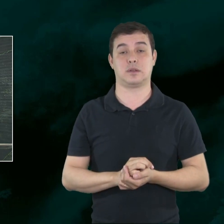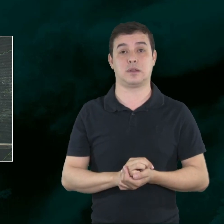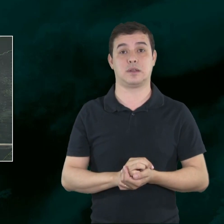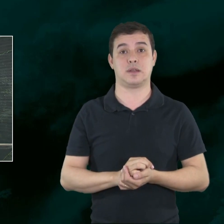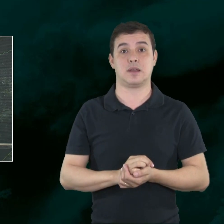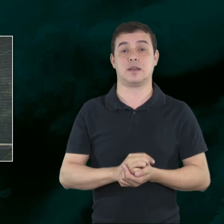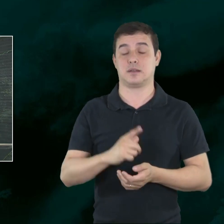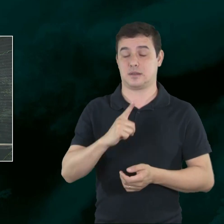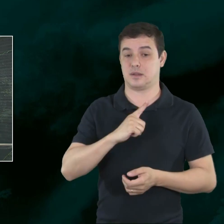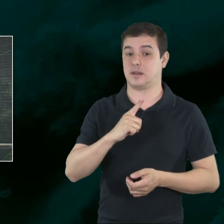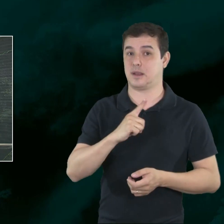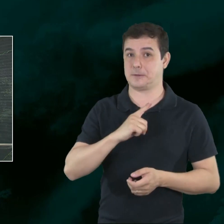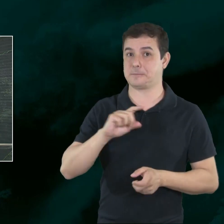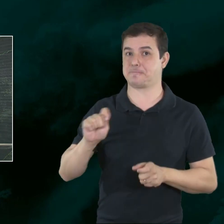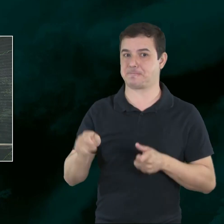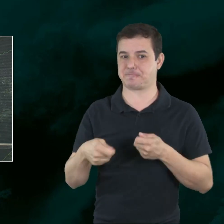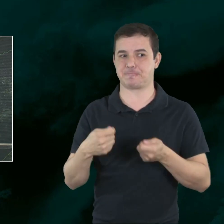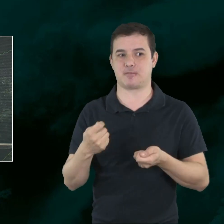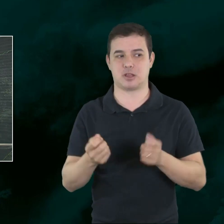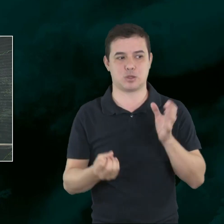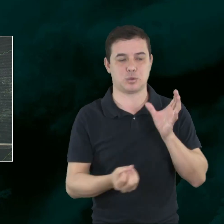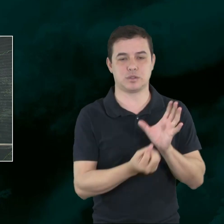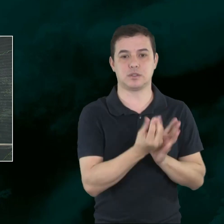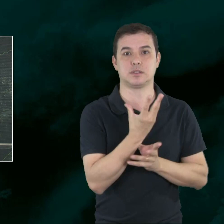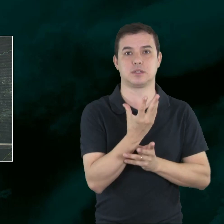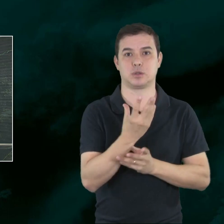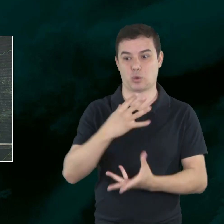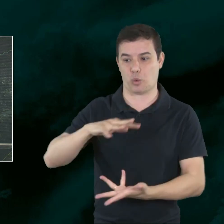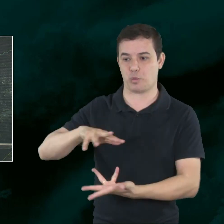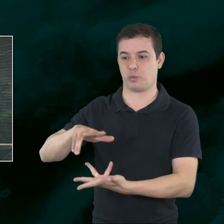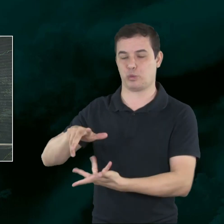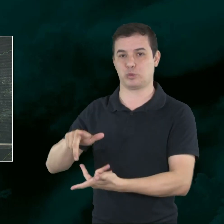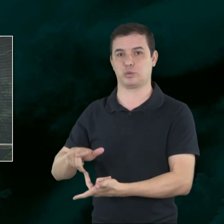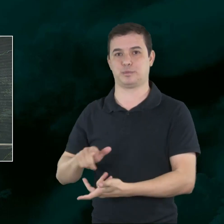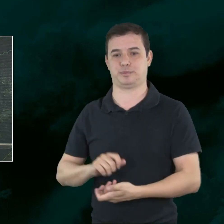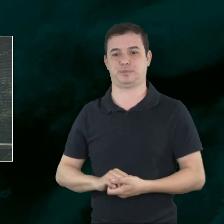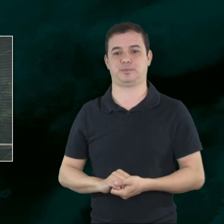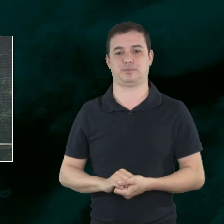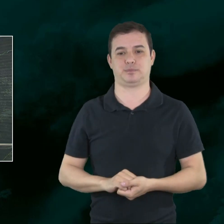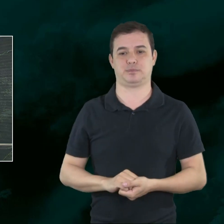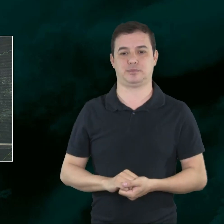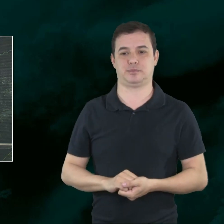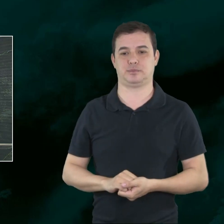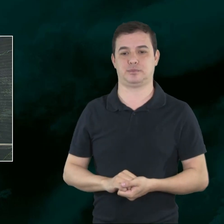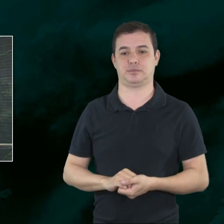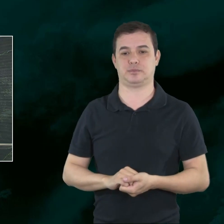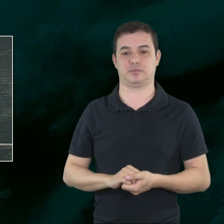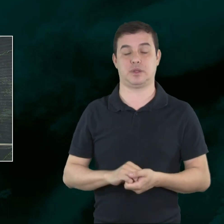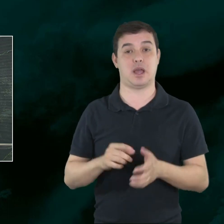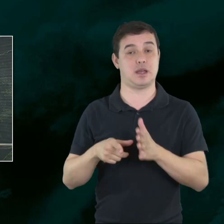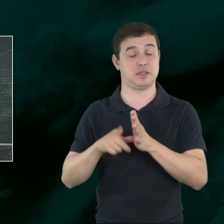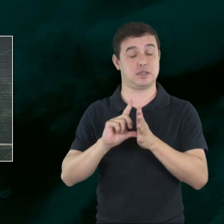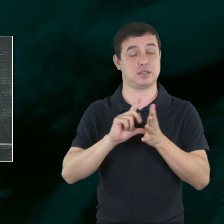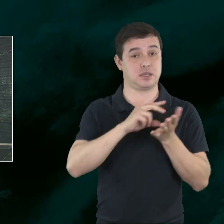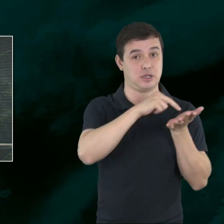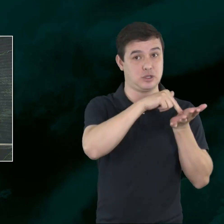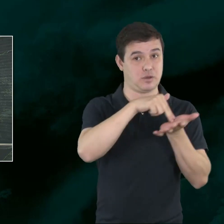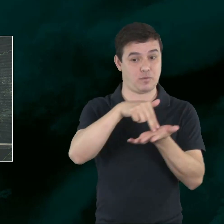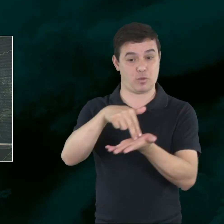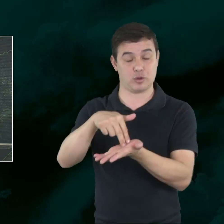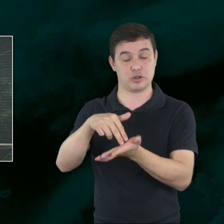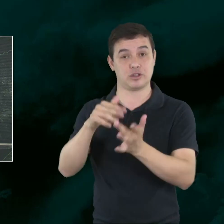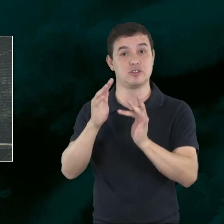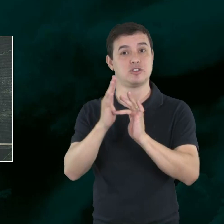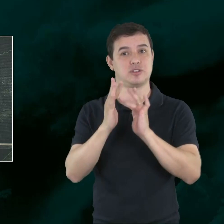que ainda teriam de se cumprir antes desse maravilhoso e esperado evento.